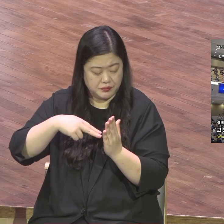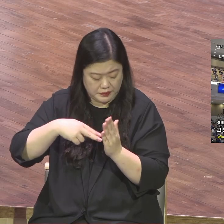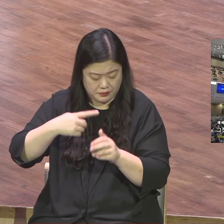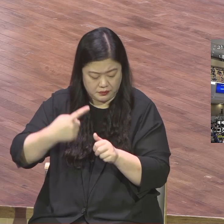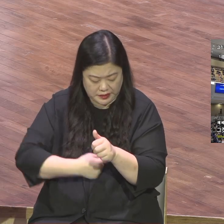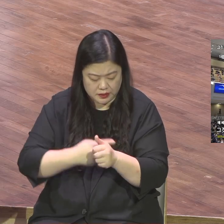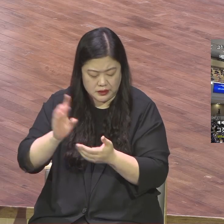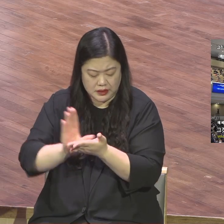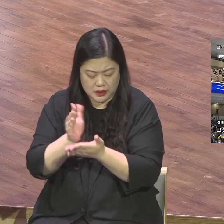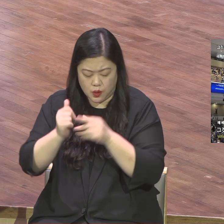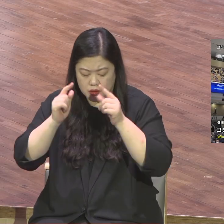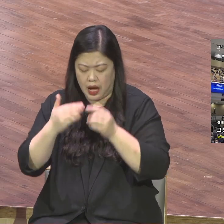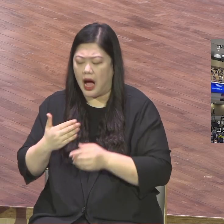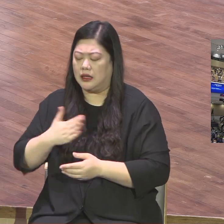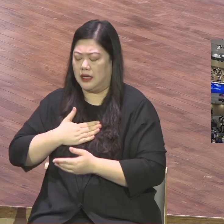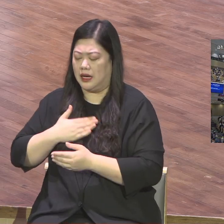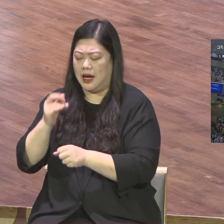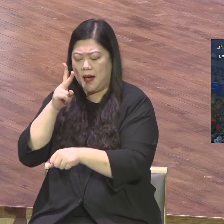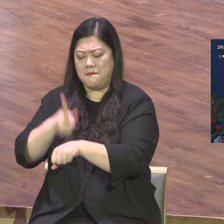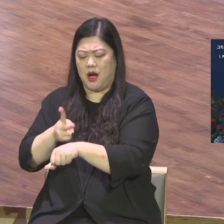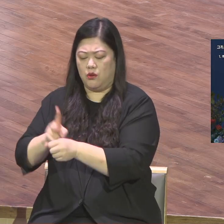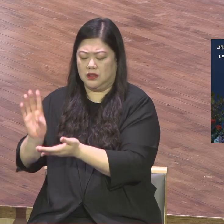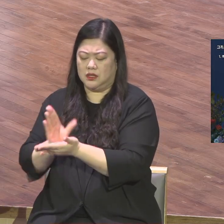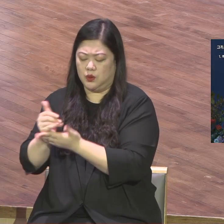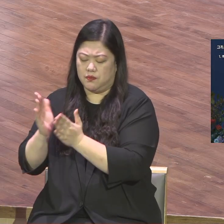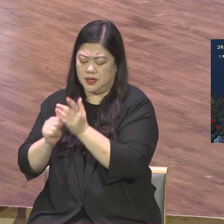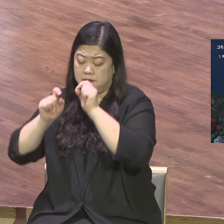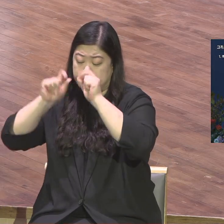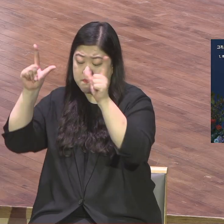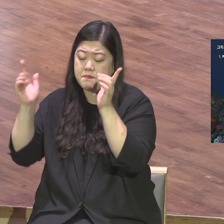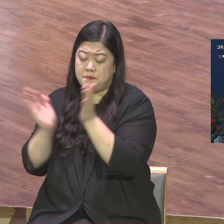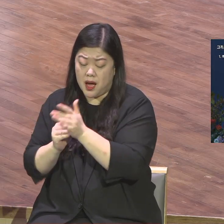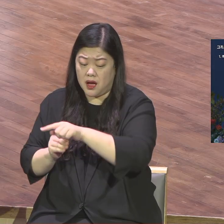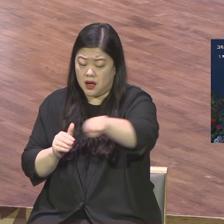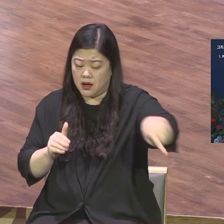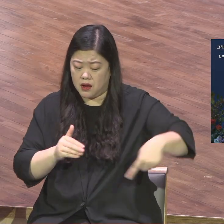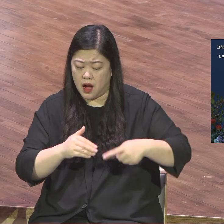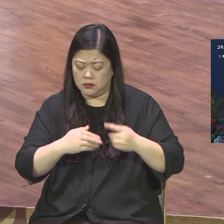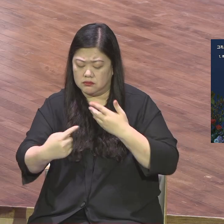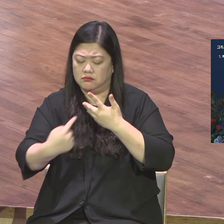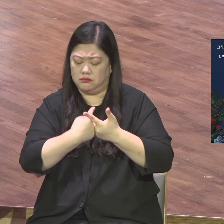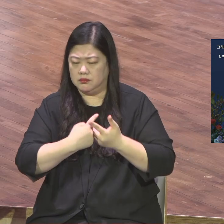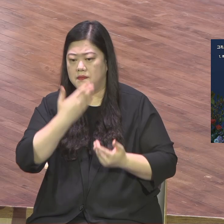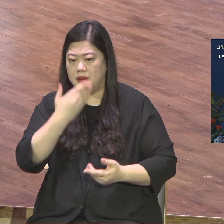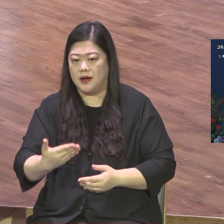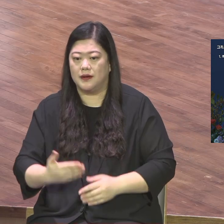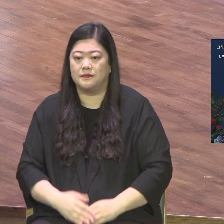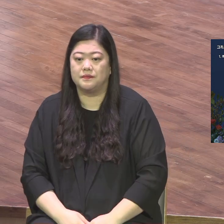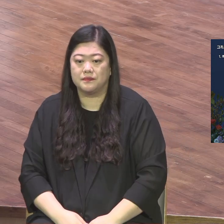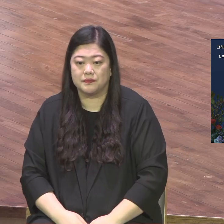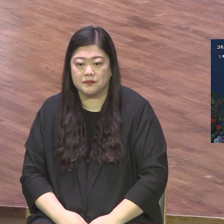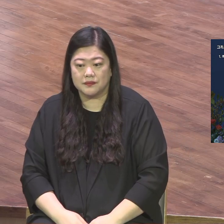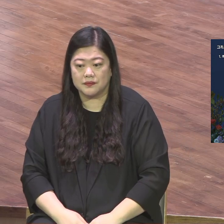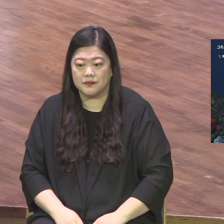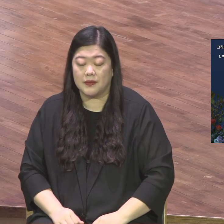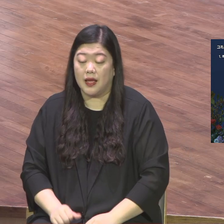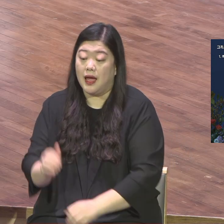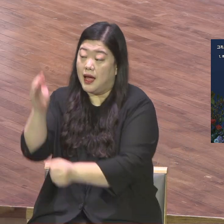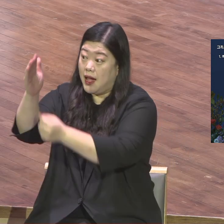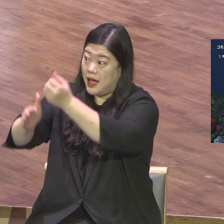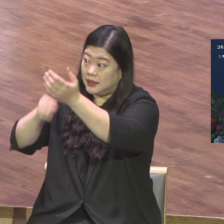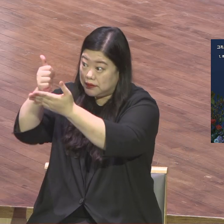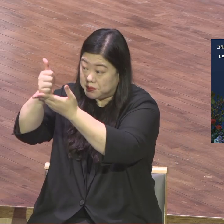너희가 알 수 있으리라. 바울이 1차적으로 하나님께서 자신에게